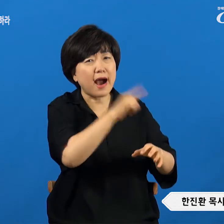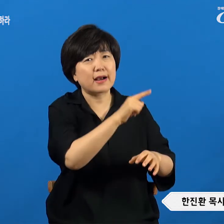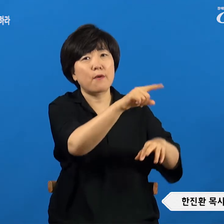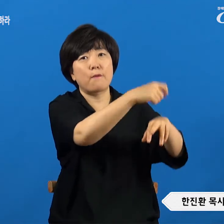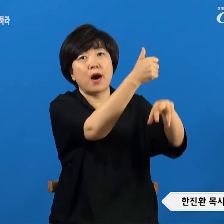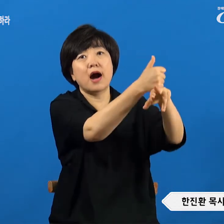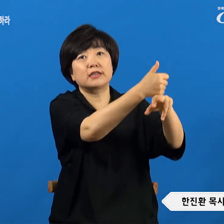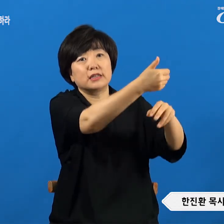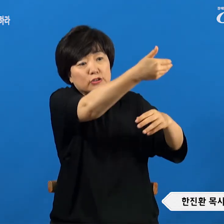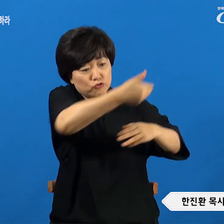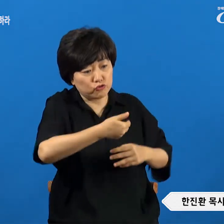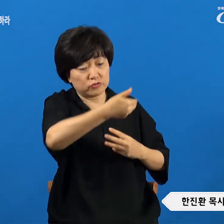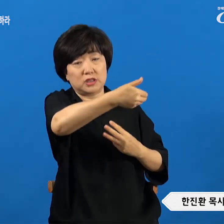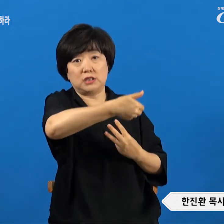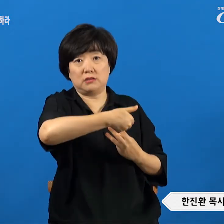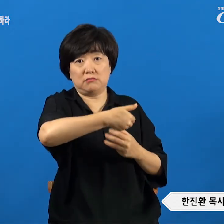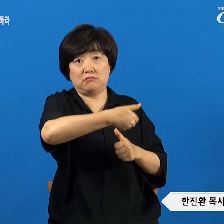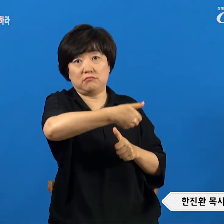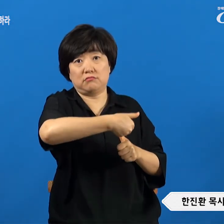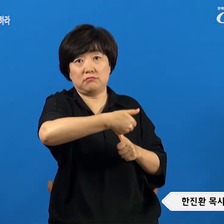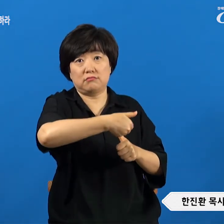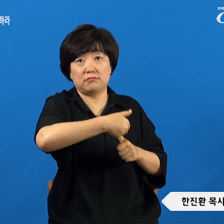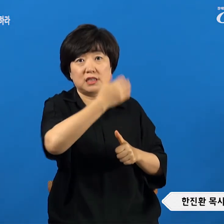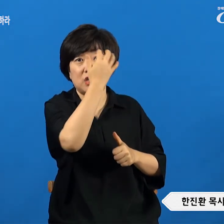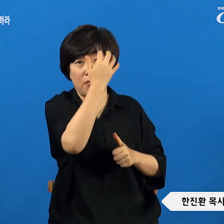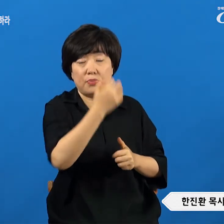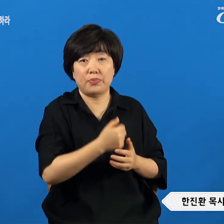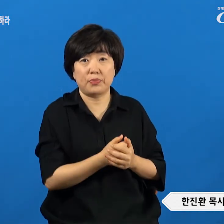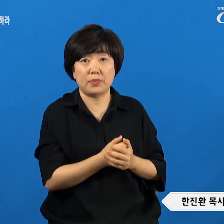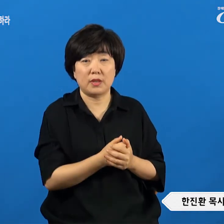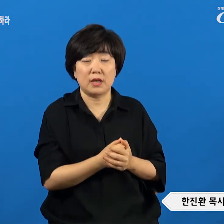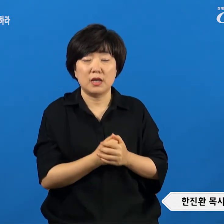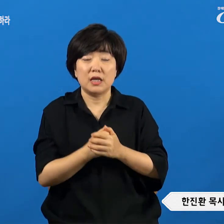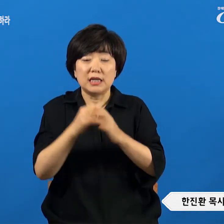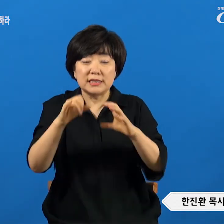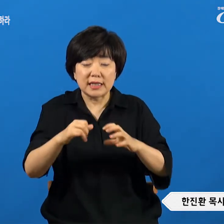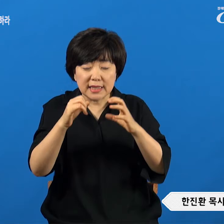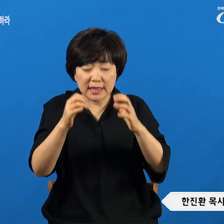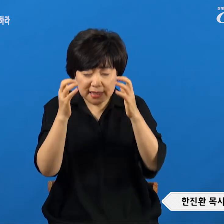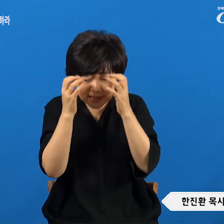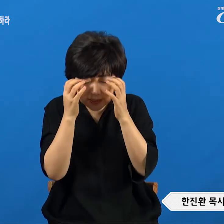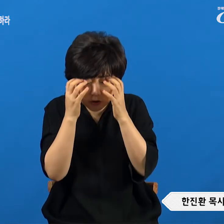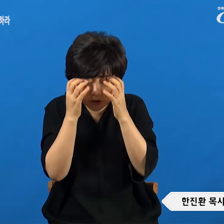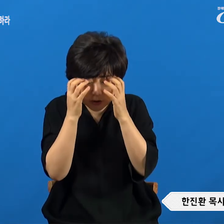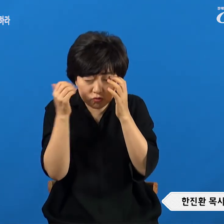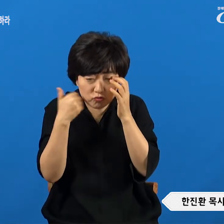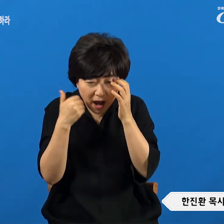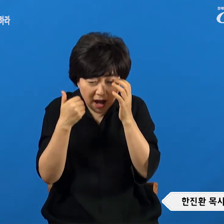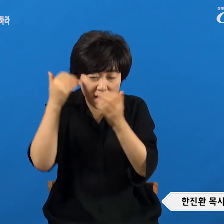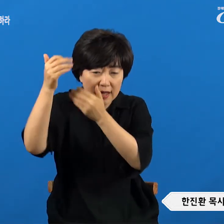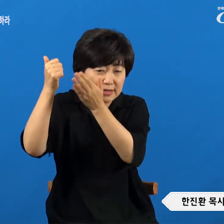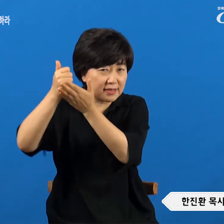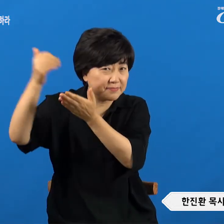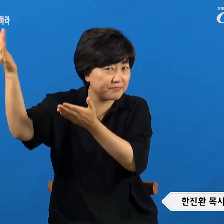시련은 하나님께로부터 오는 것이 아닙니다. 악한 세상으로부터 오는 것입니다.